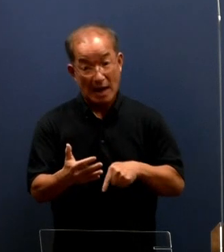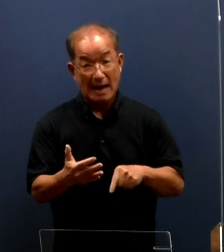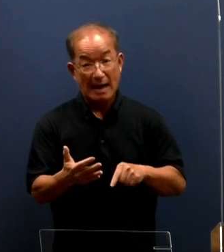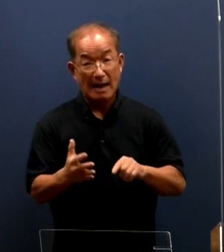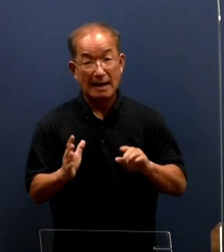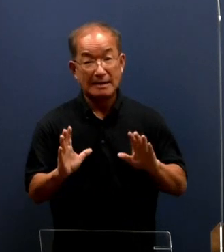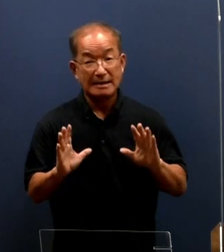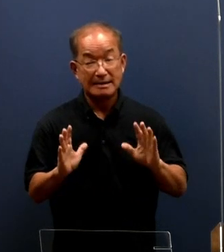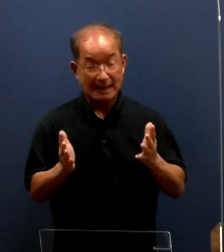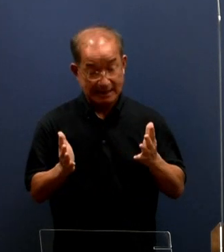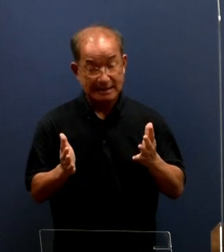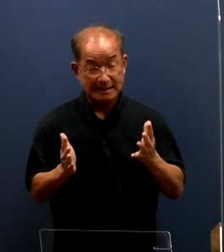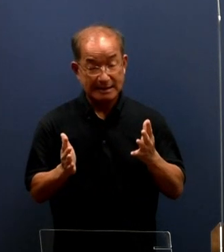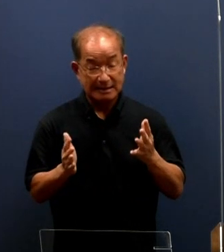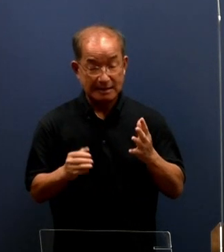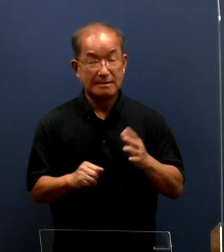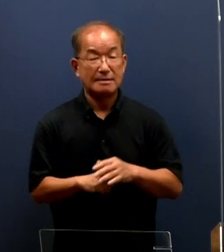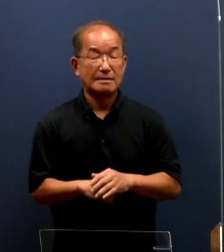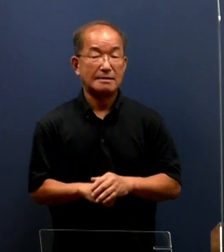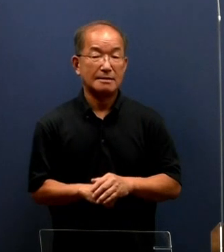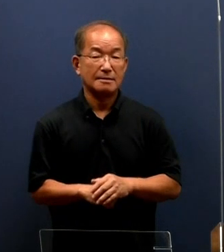ね。